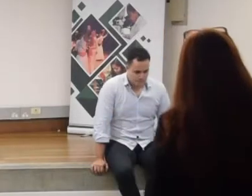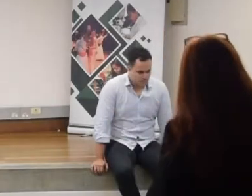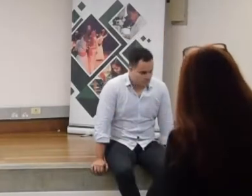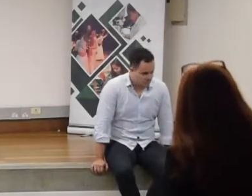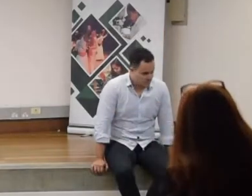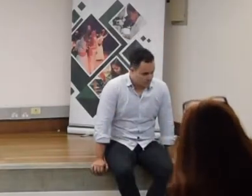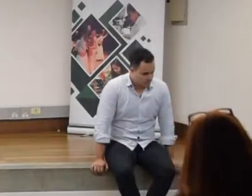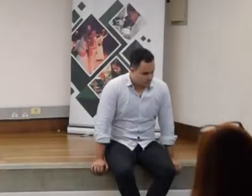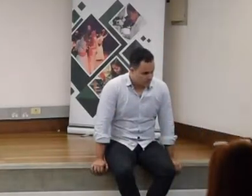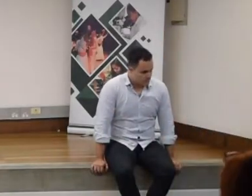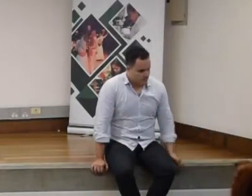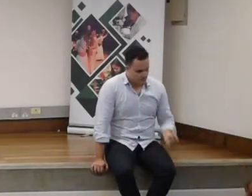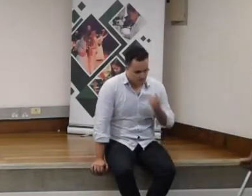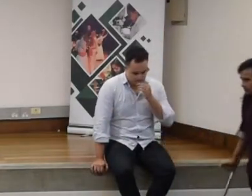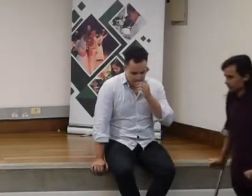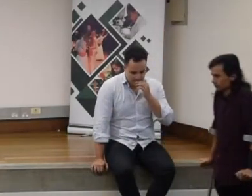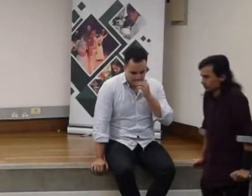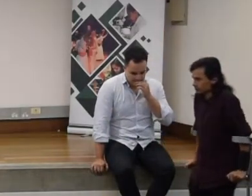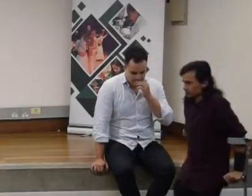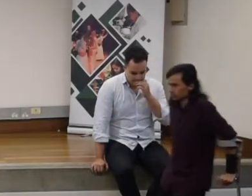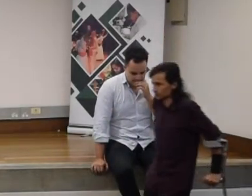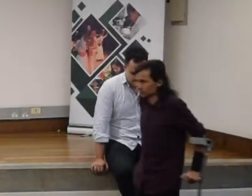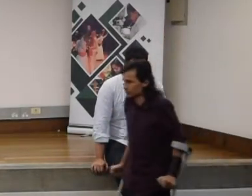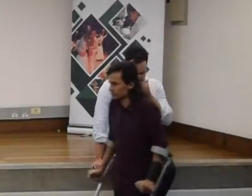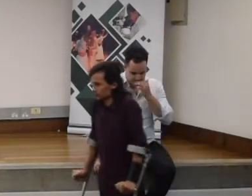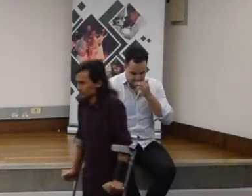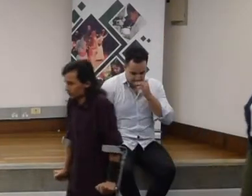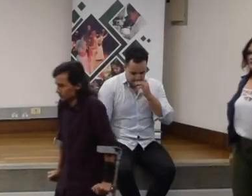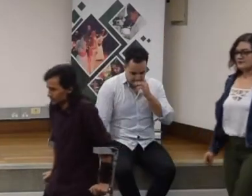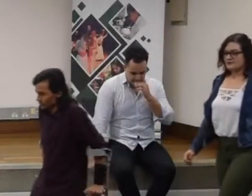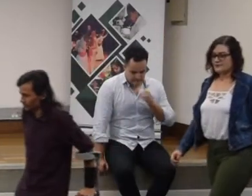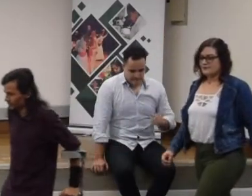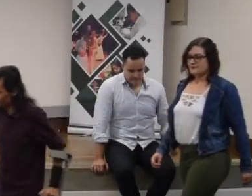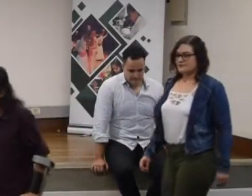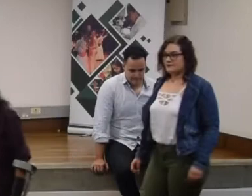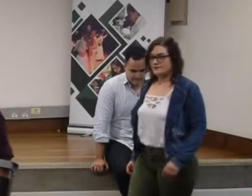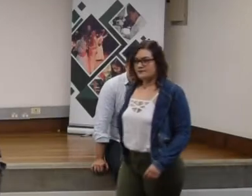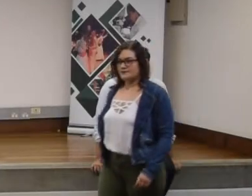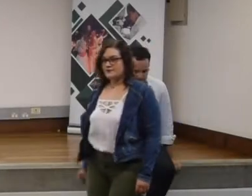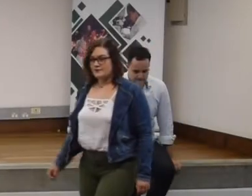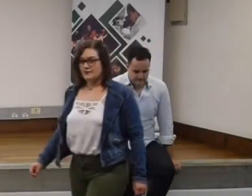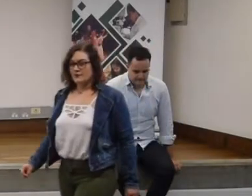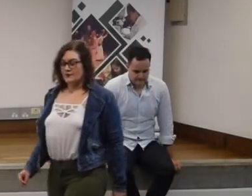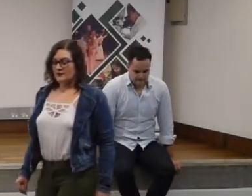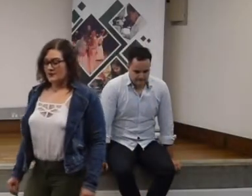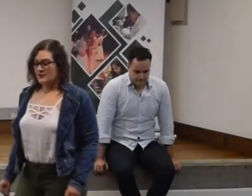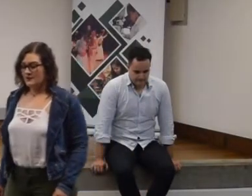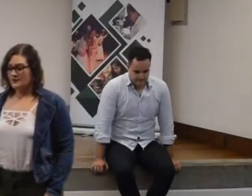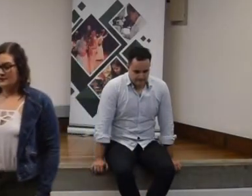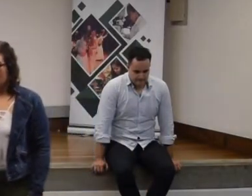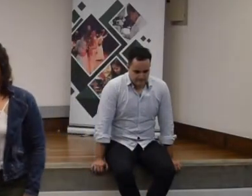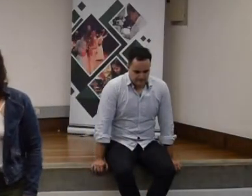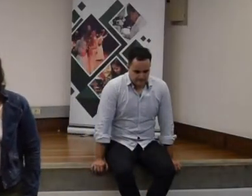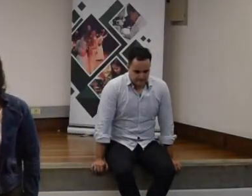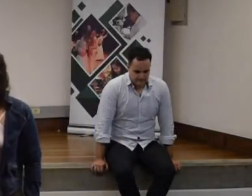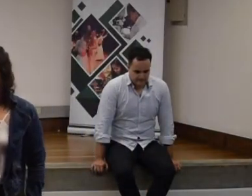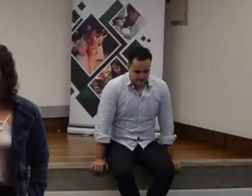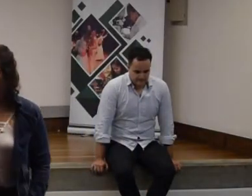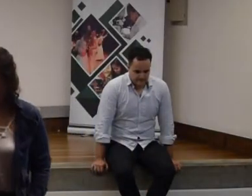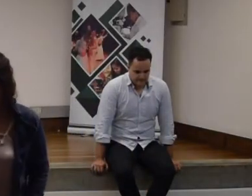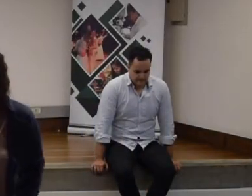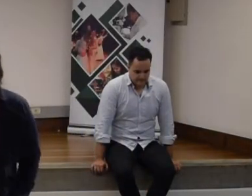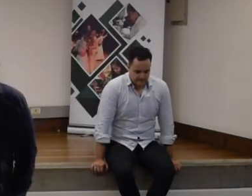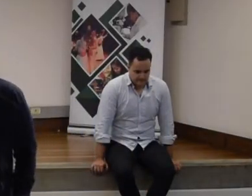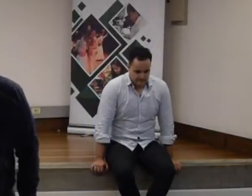a la mayoría de instituciones y países que participan de él, y es que emergen